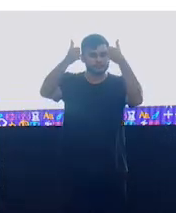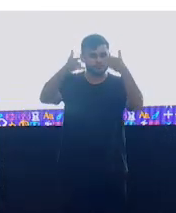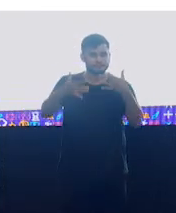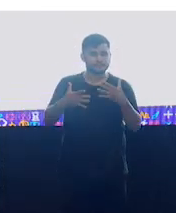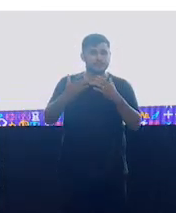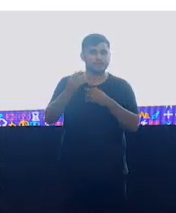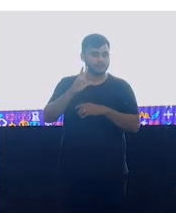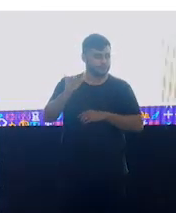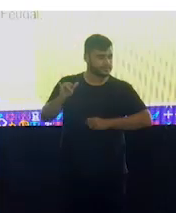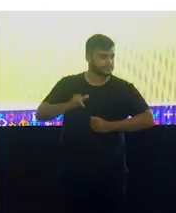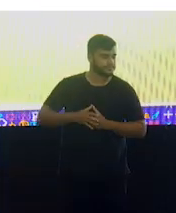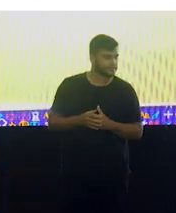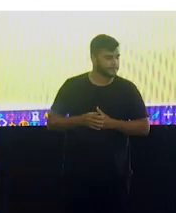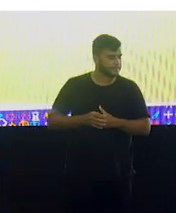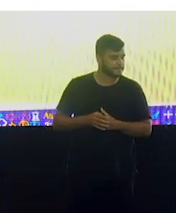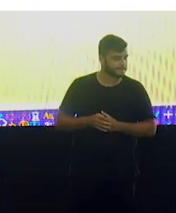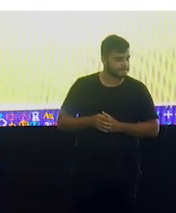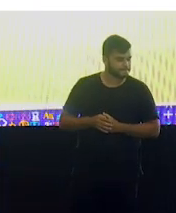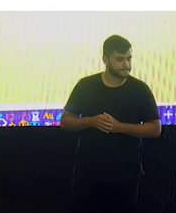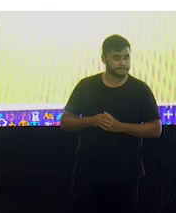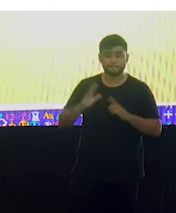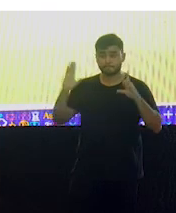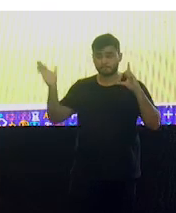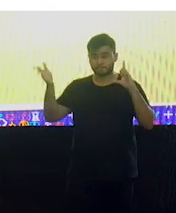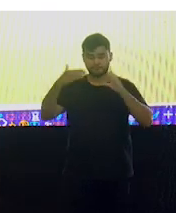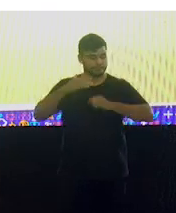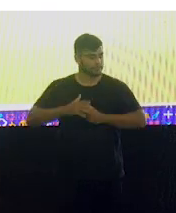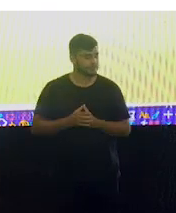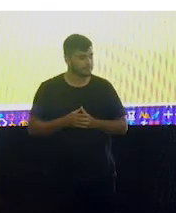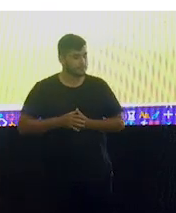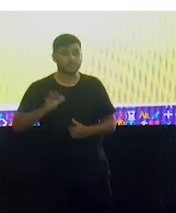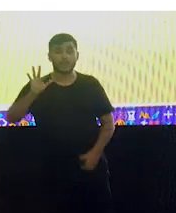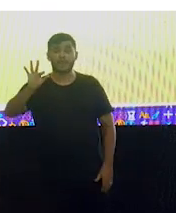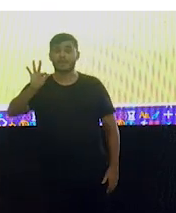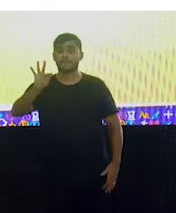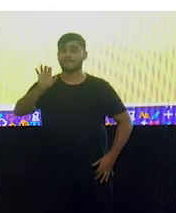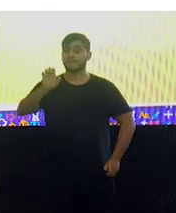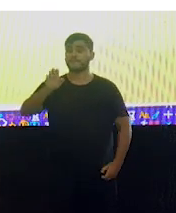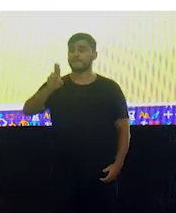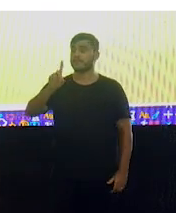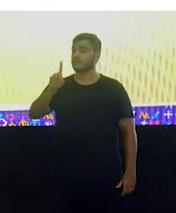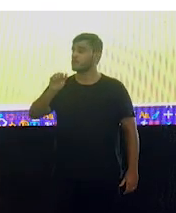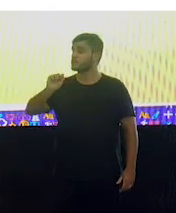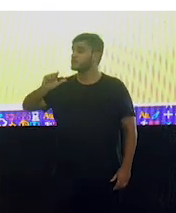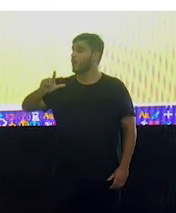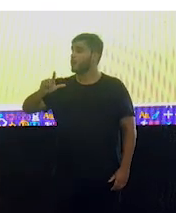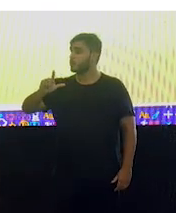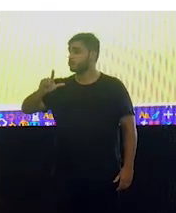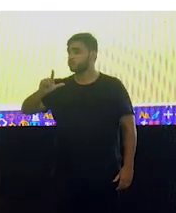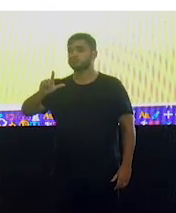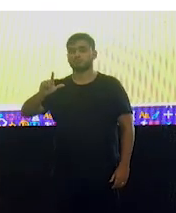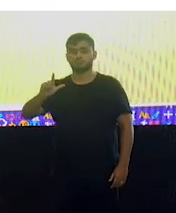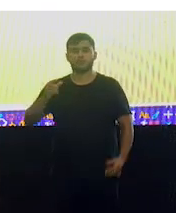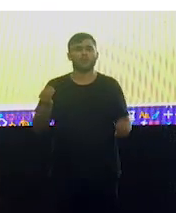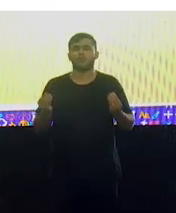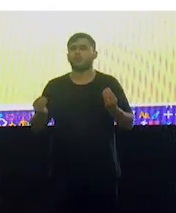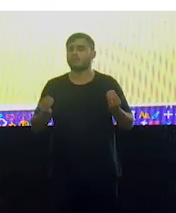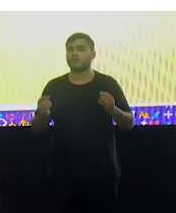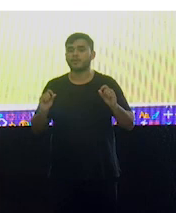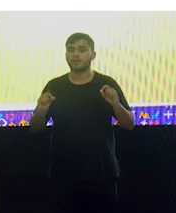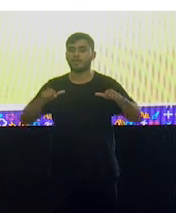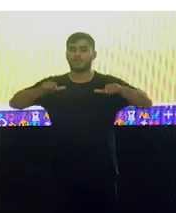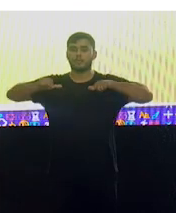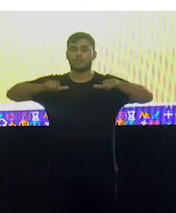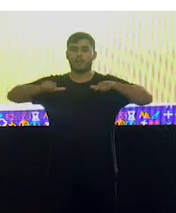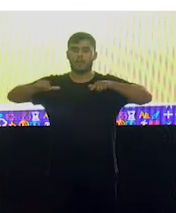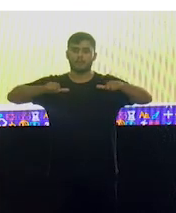comentadinha. E aí chegamos no modo de produção feudal. O modo de produção feudal, professor, é típico